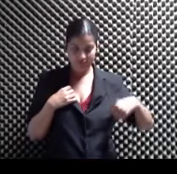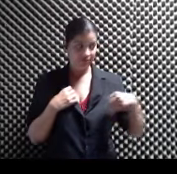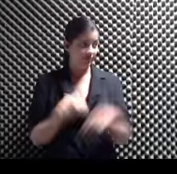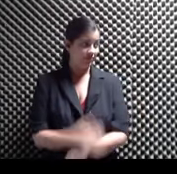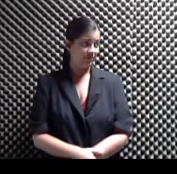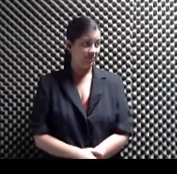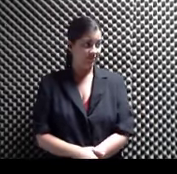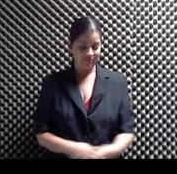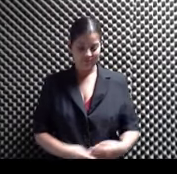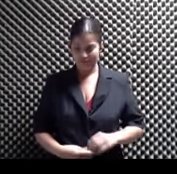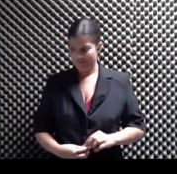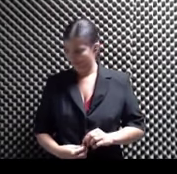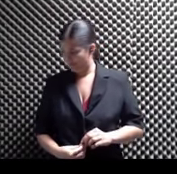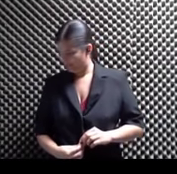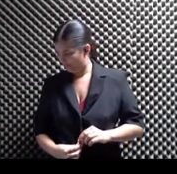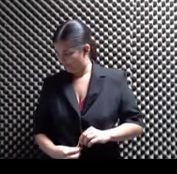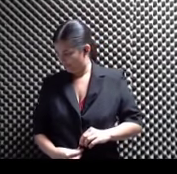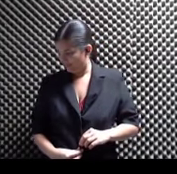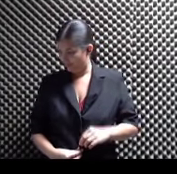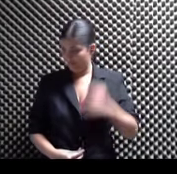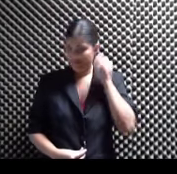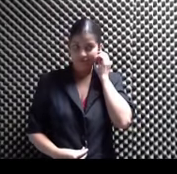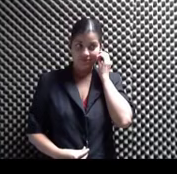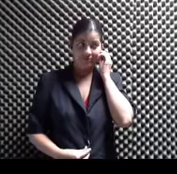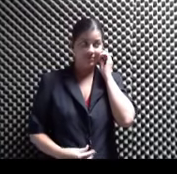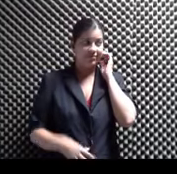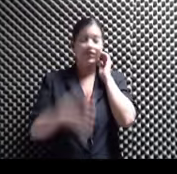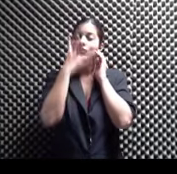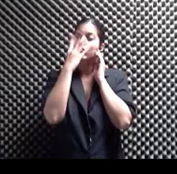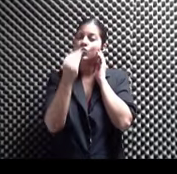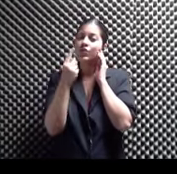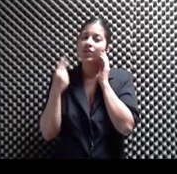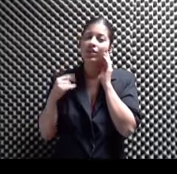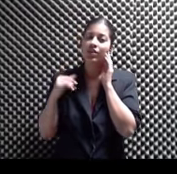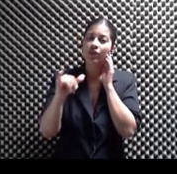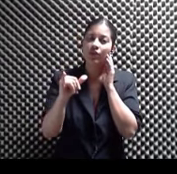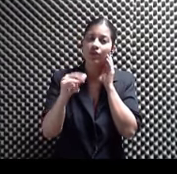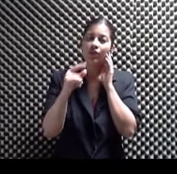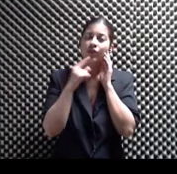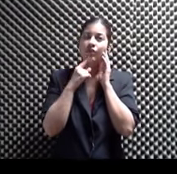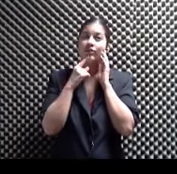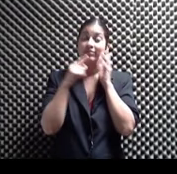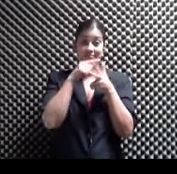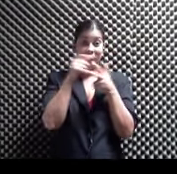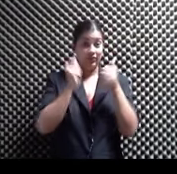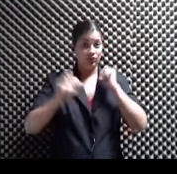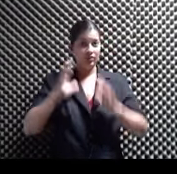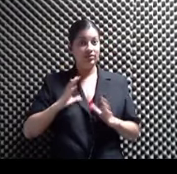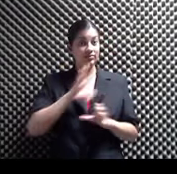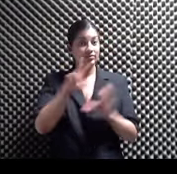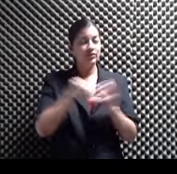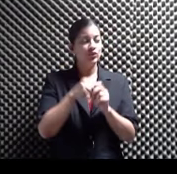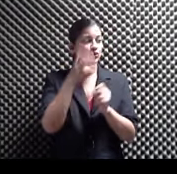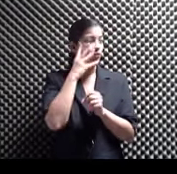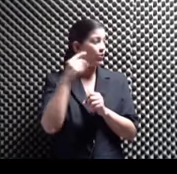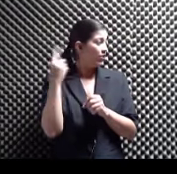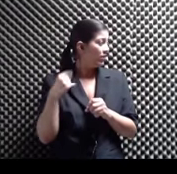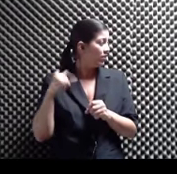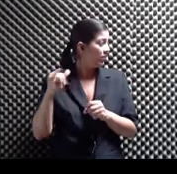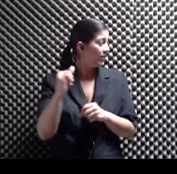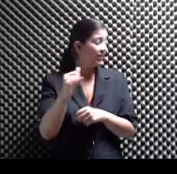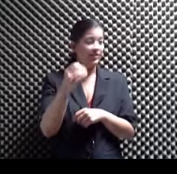Corzo Blanco Inc. presenta a Luz María Rondón, Ileana García y Omar Torres en Sueño Eterno. Del 19 al 28 de abril en